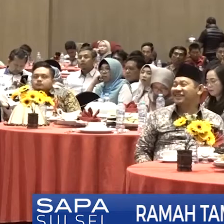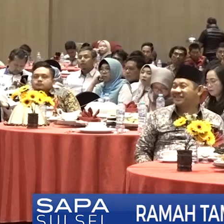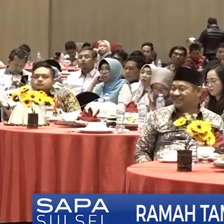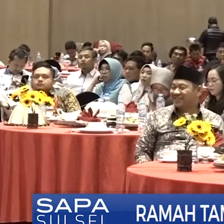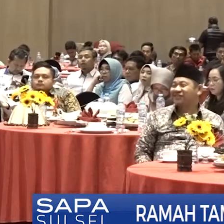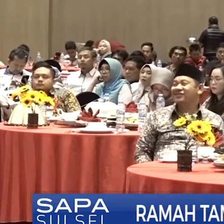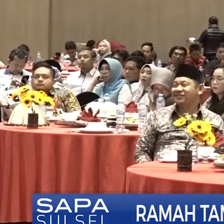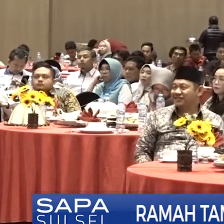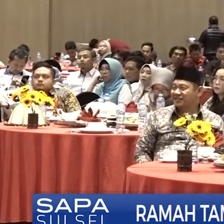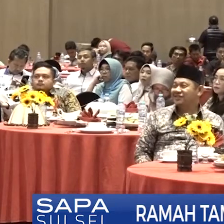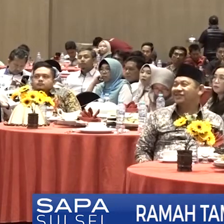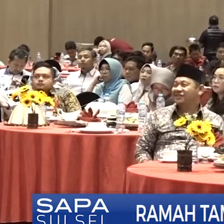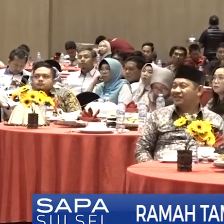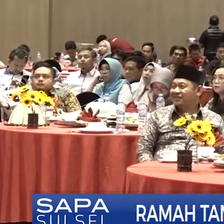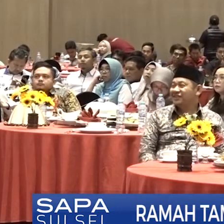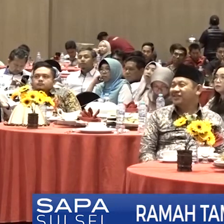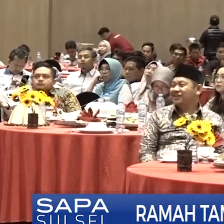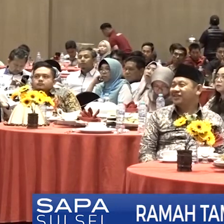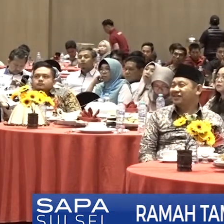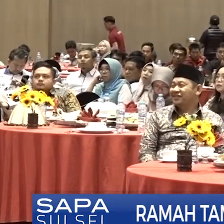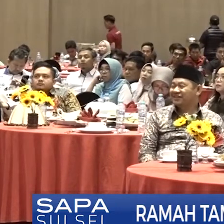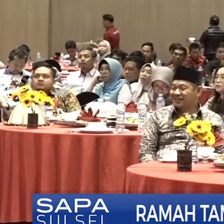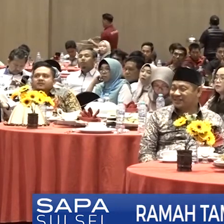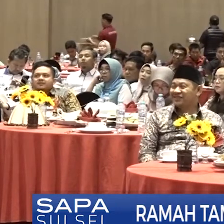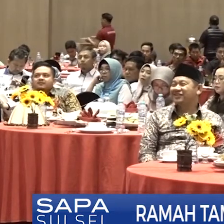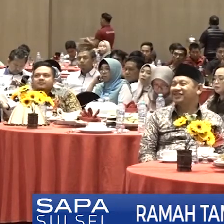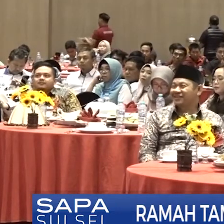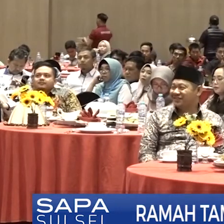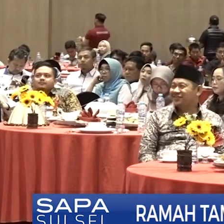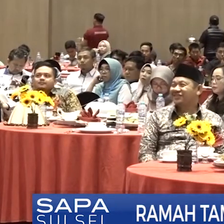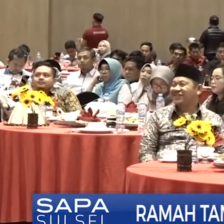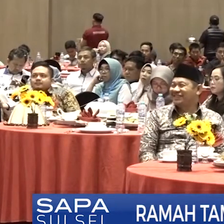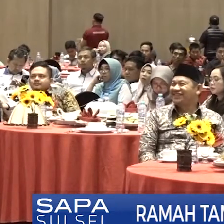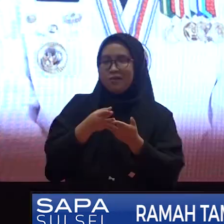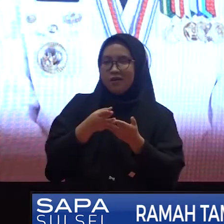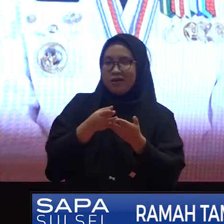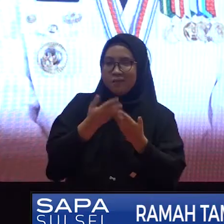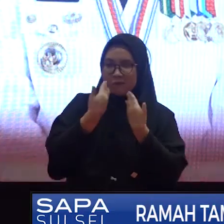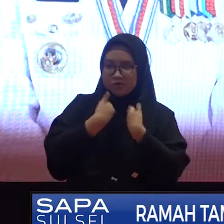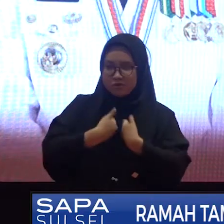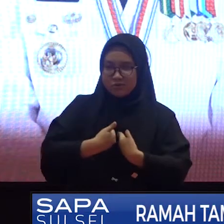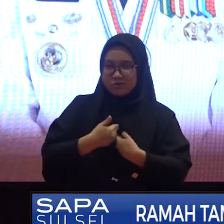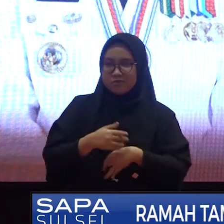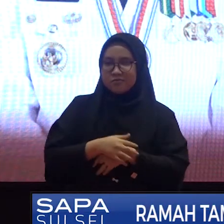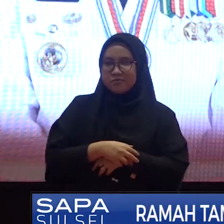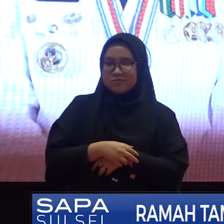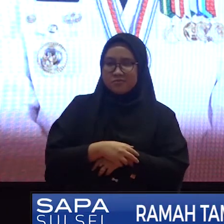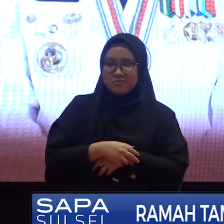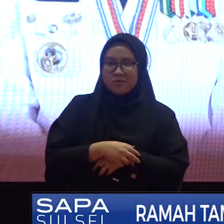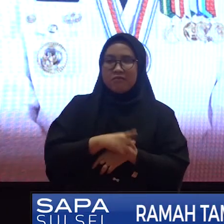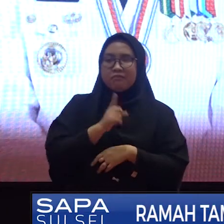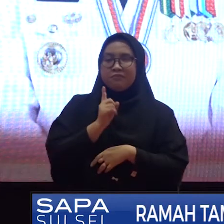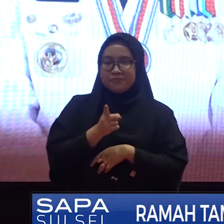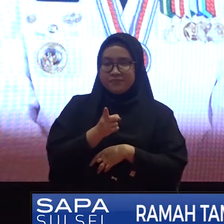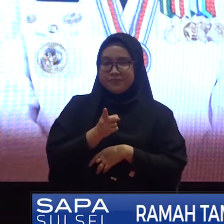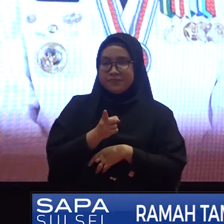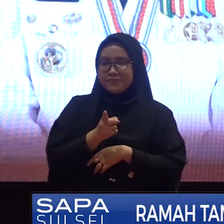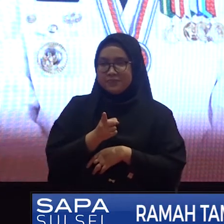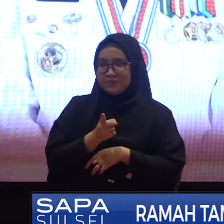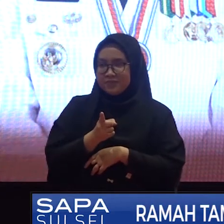makanan itu artinya 10% pajak sudah masuk maka dengan itu